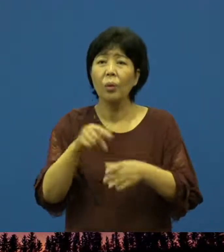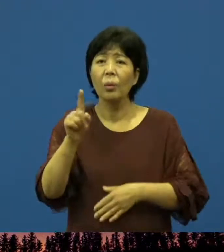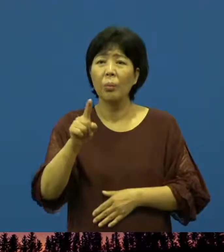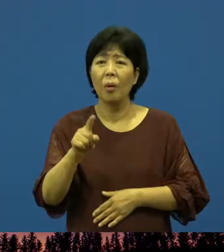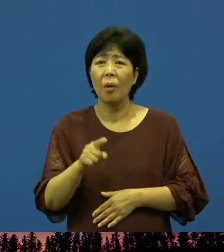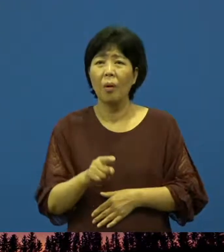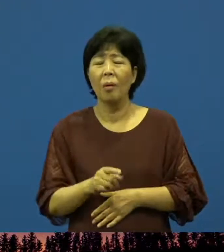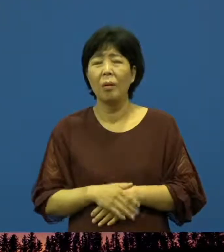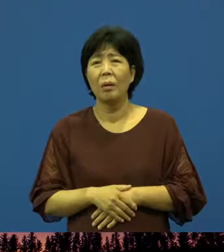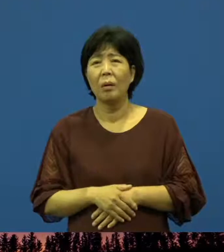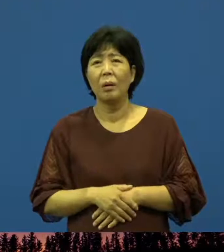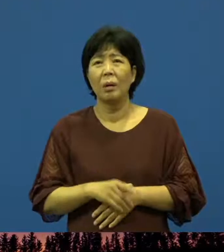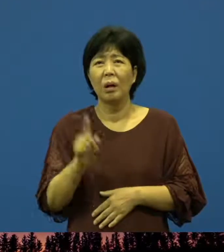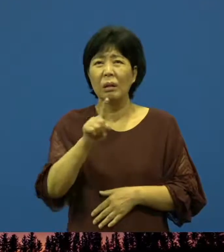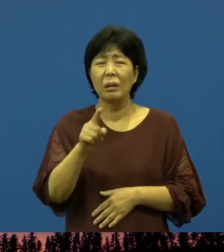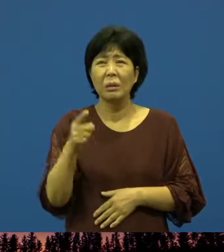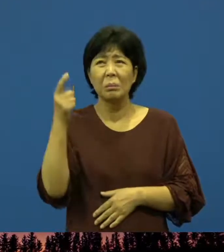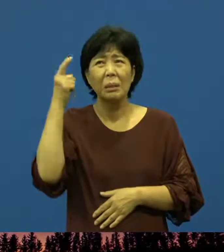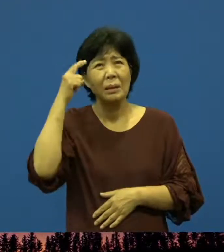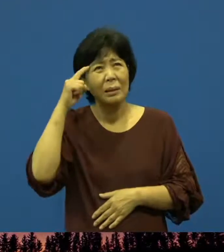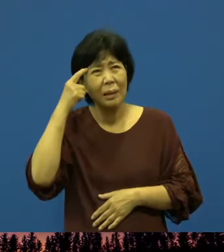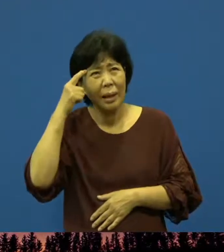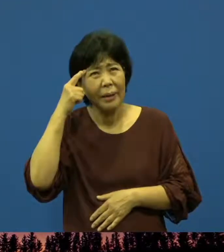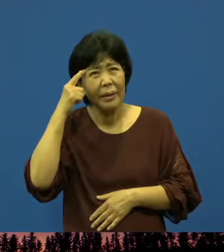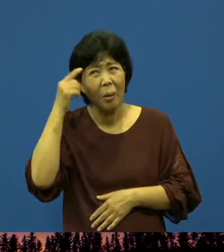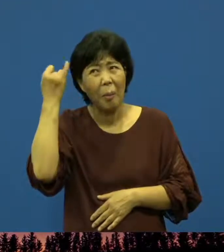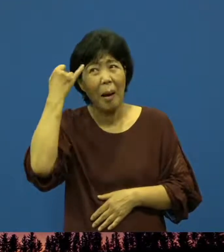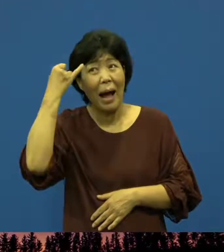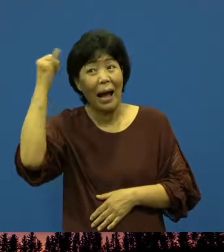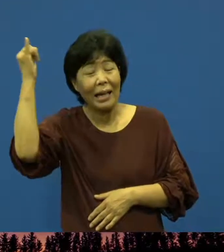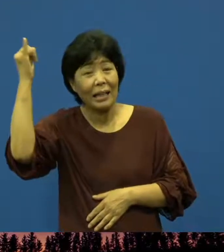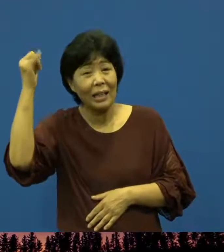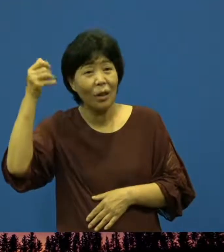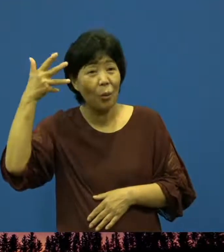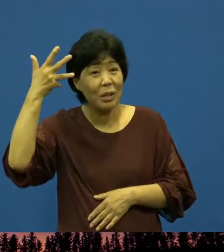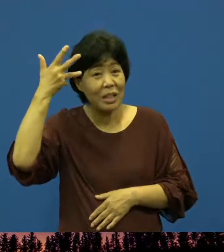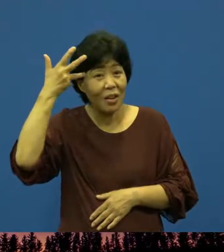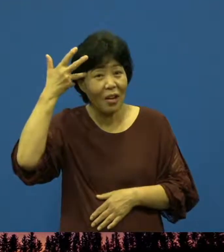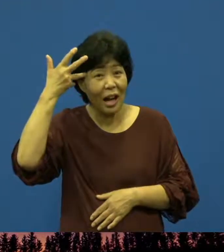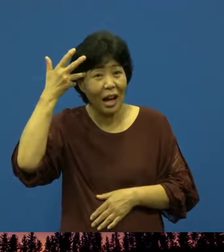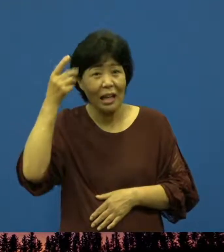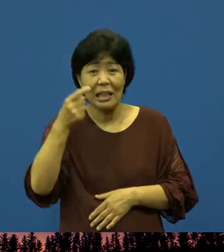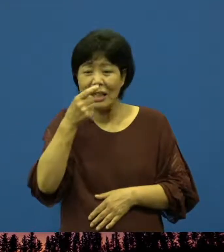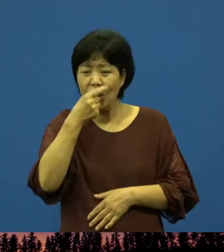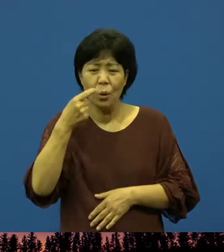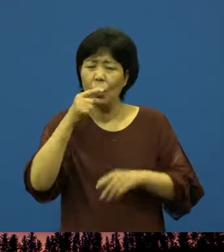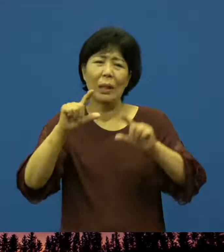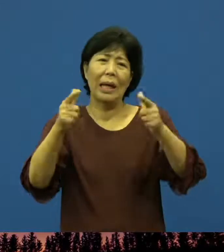개념이나 어떤 아이디어나 철학이나 이념이 아닙니다.